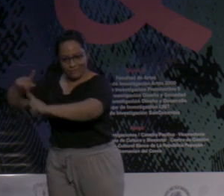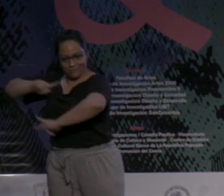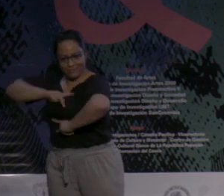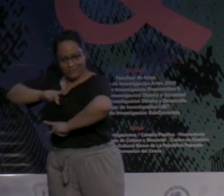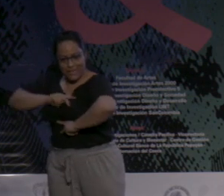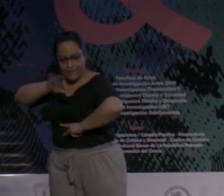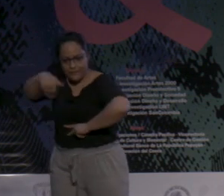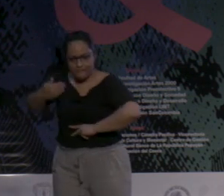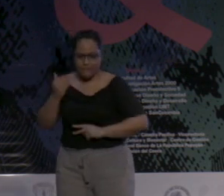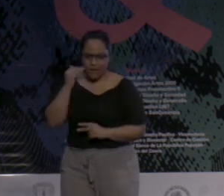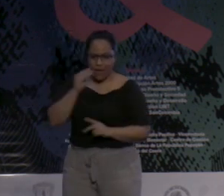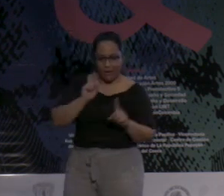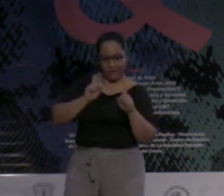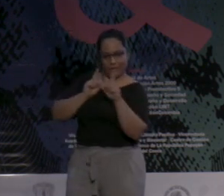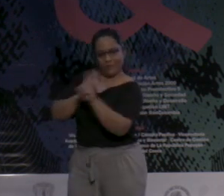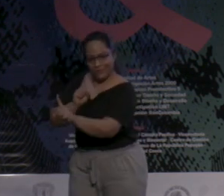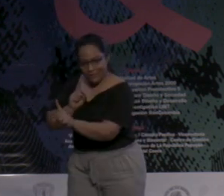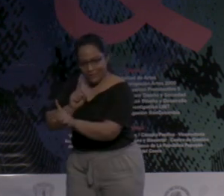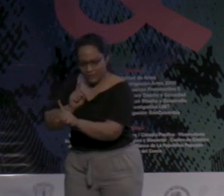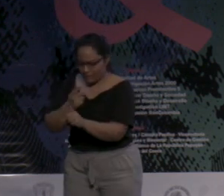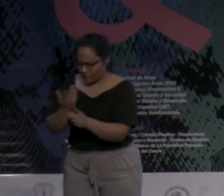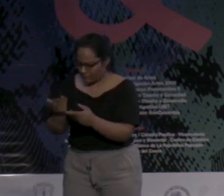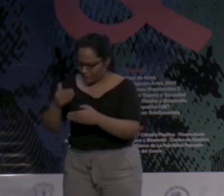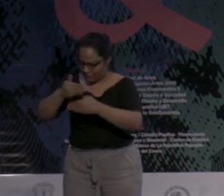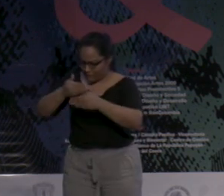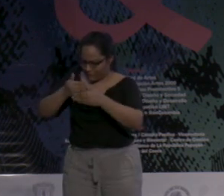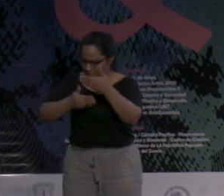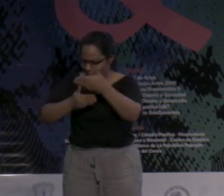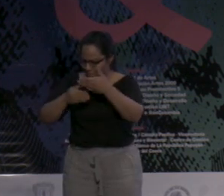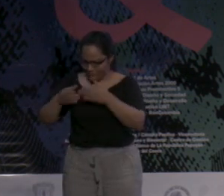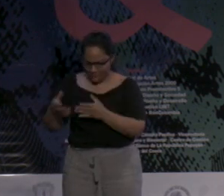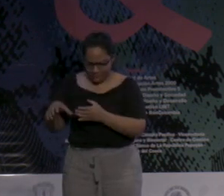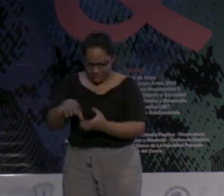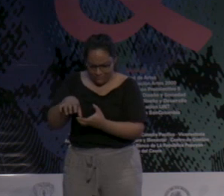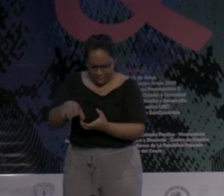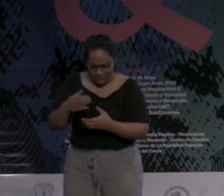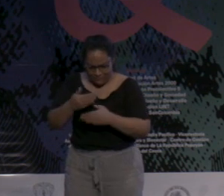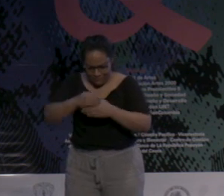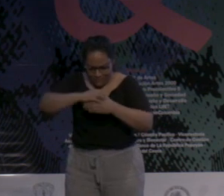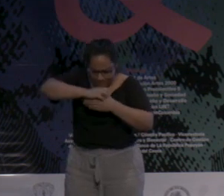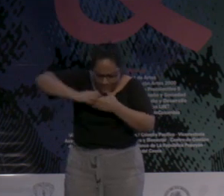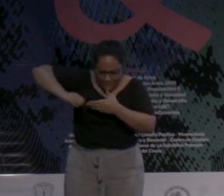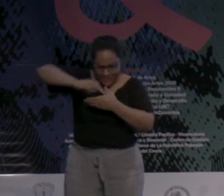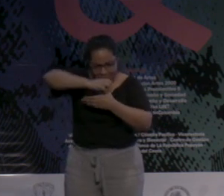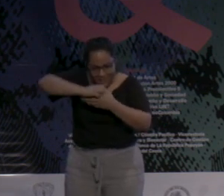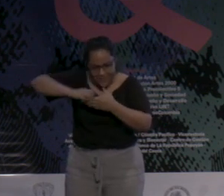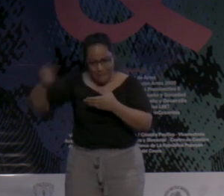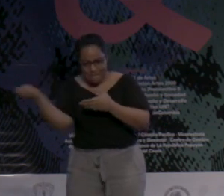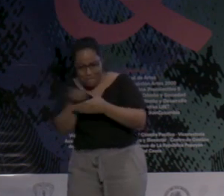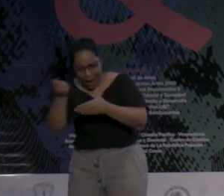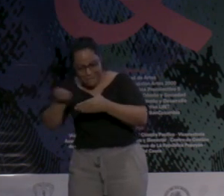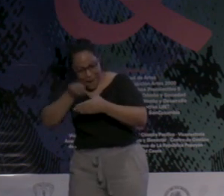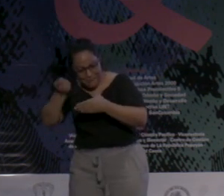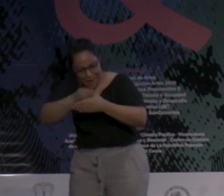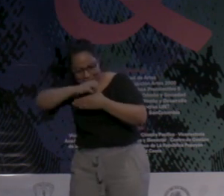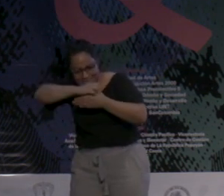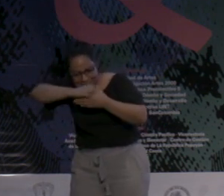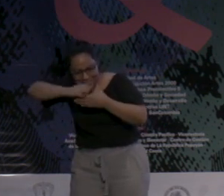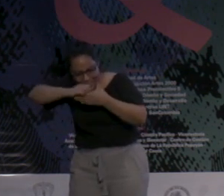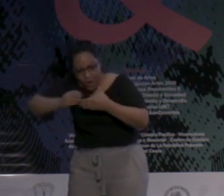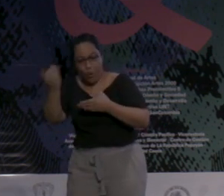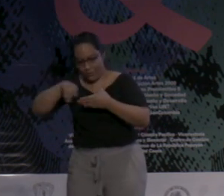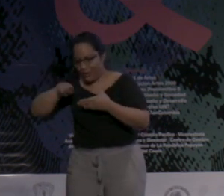sus hijos y fue quitándole puertas, ventanas y se las fue llevando a un lote de invasión que consiguió y con lo que fue